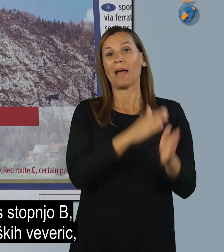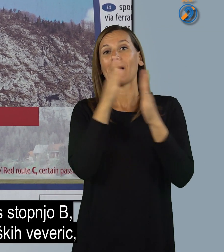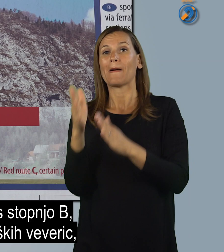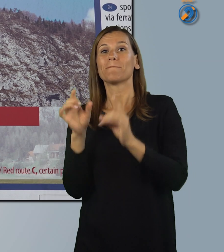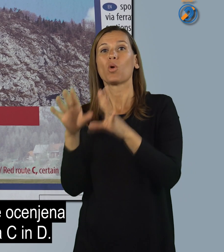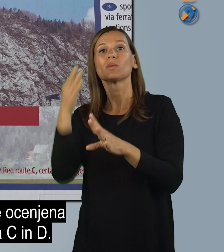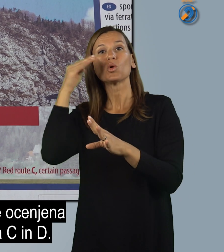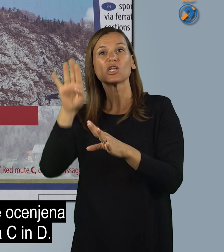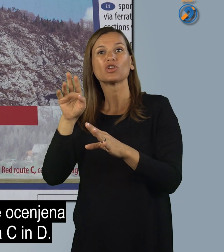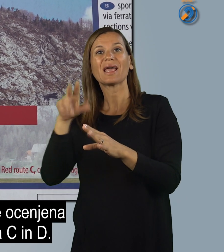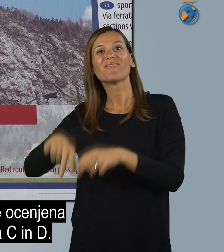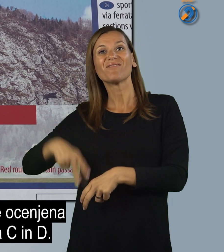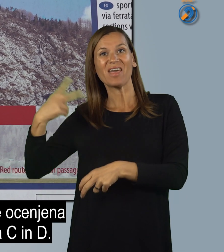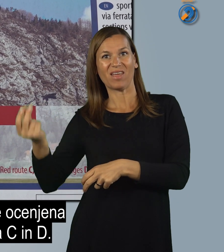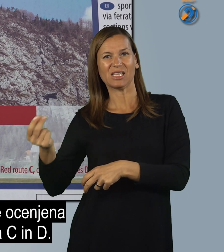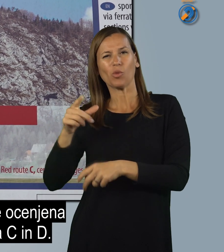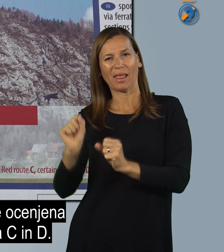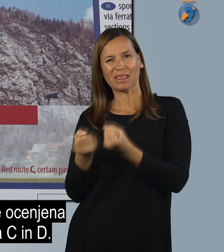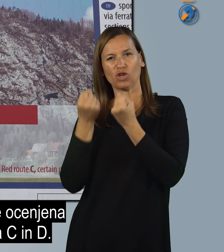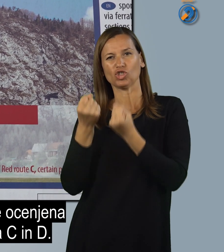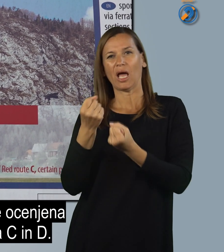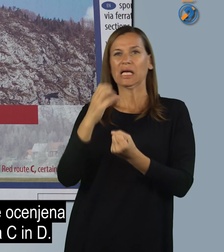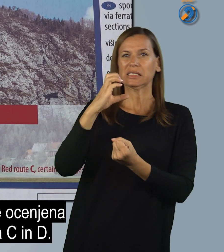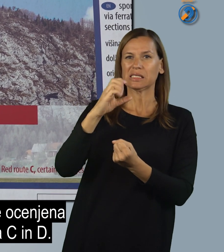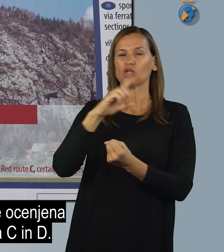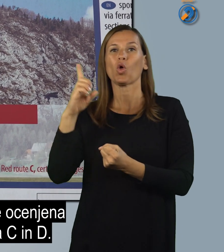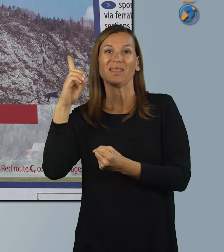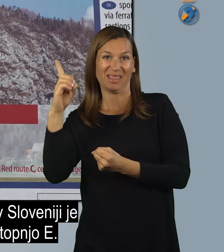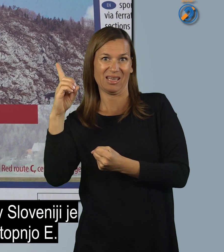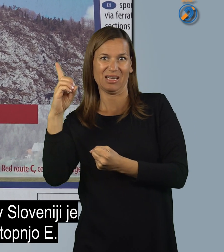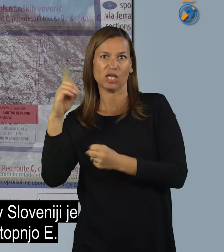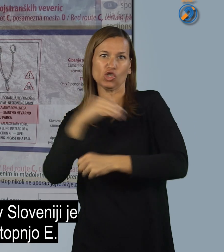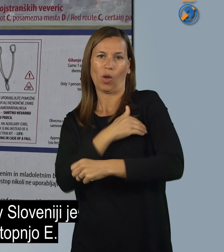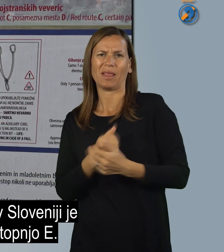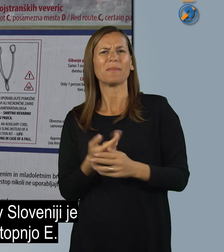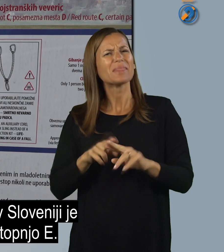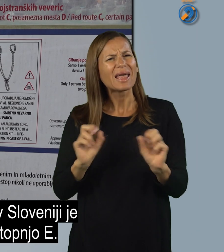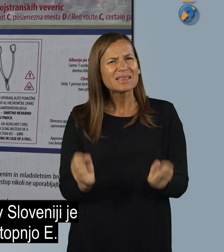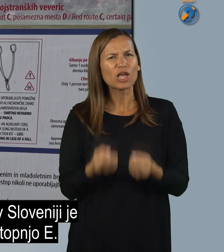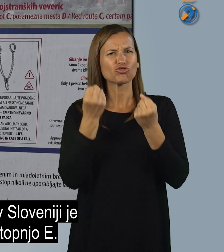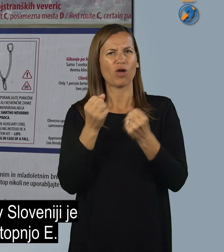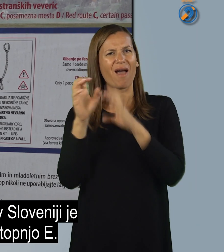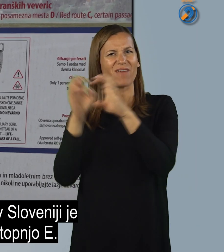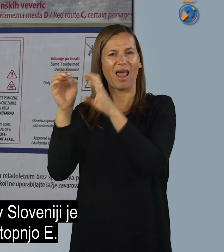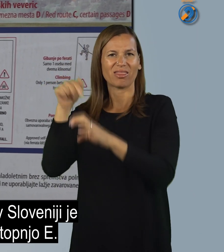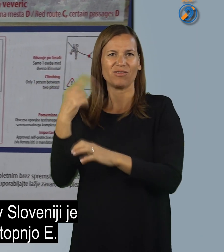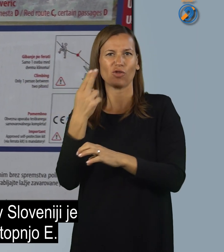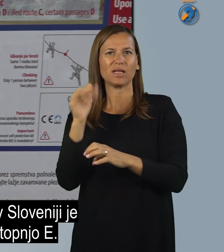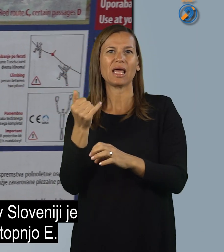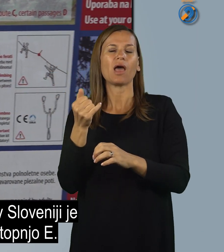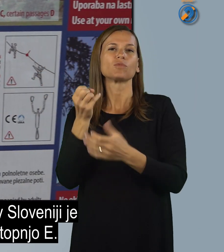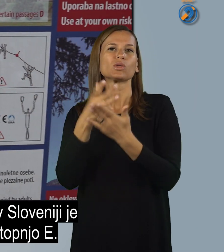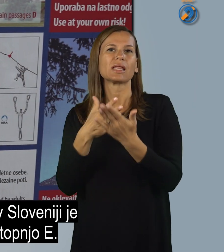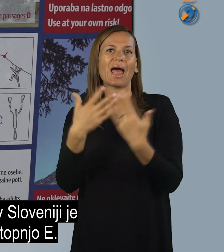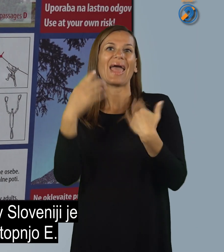mojstranskih veveric, ki je težja in je ocenjena z C do D stopnjo. Najtežja ferata v Sloveniji, športna, je ocenjena z E